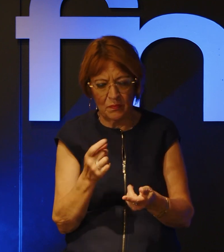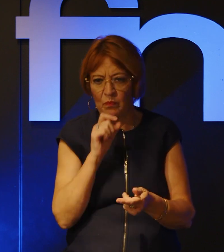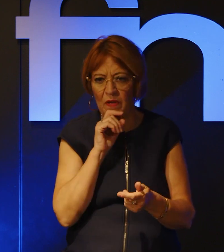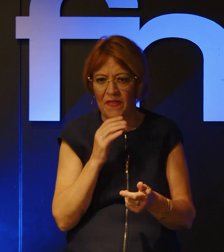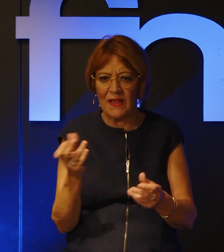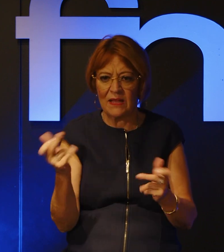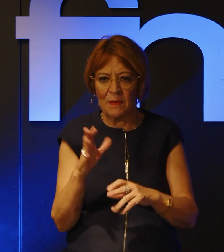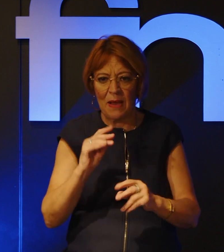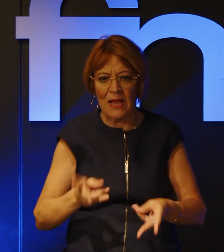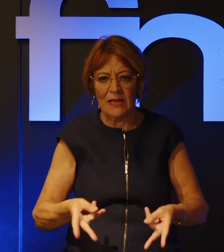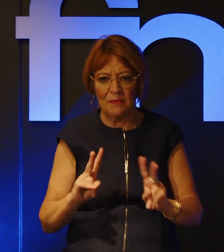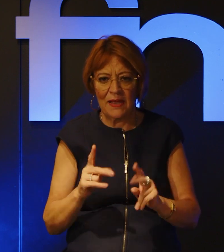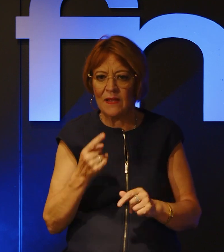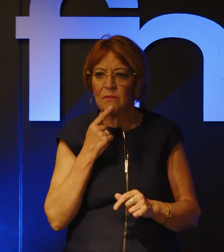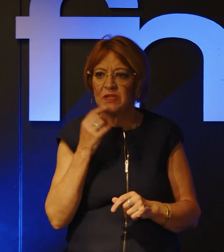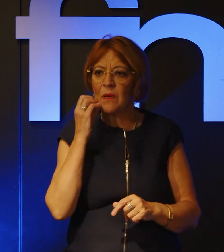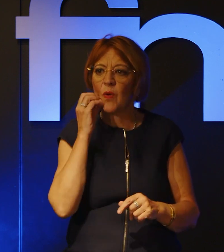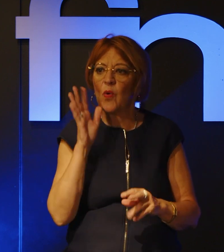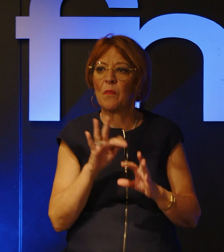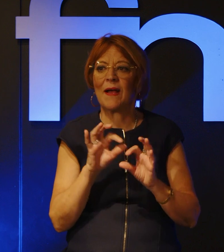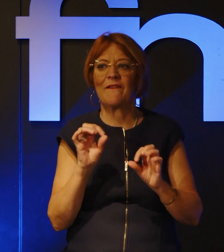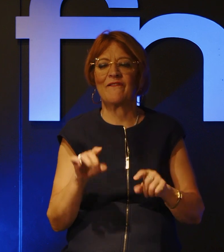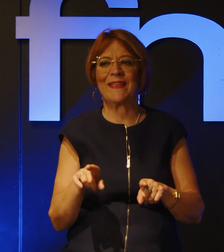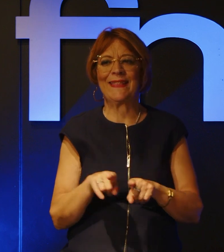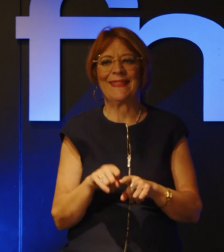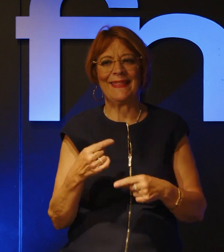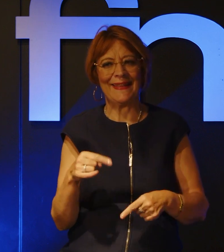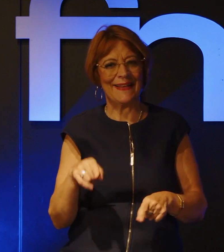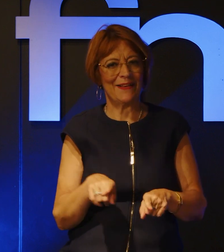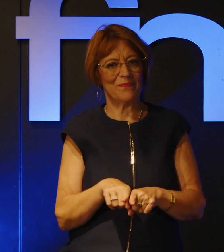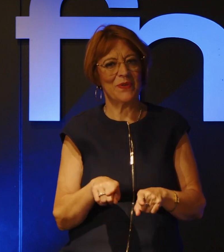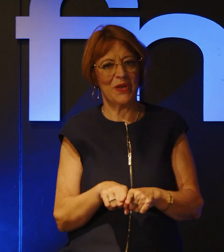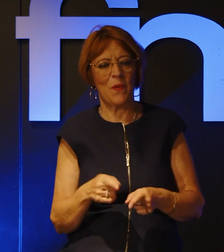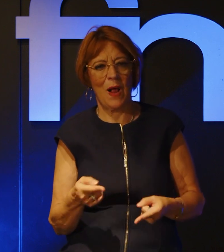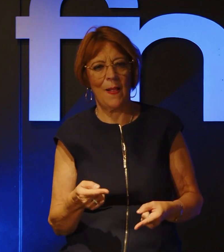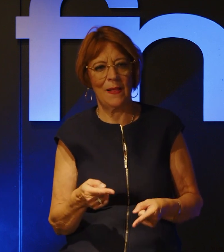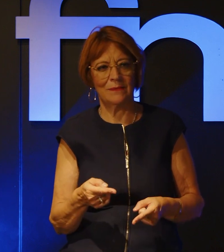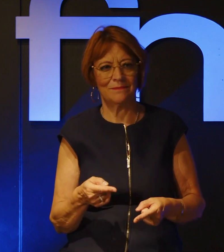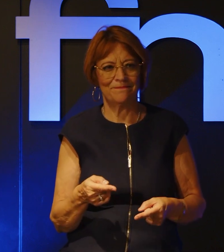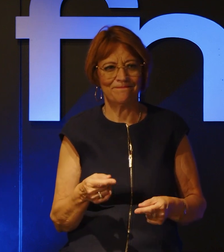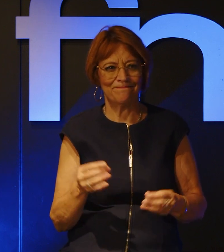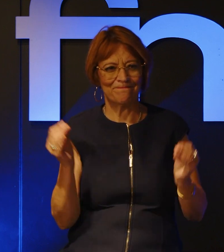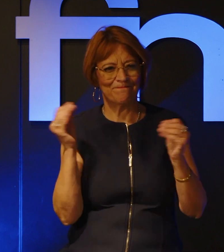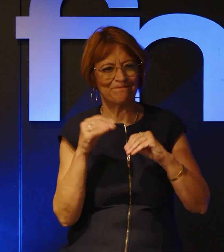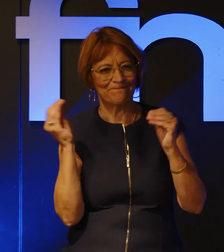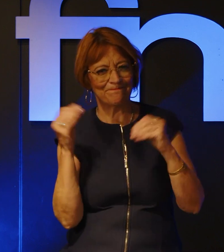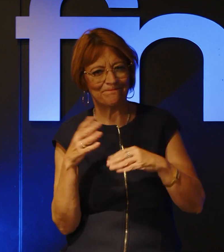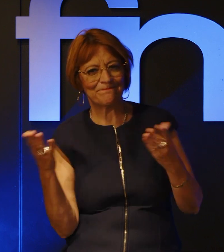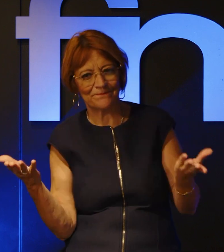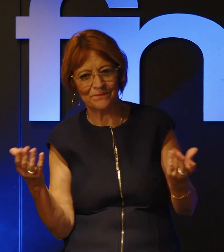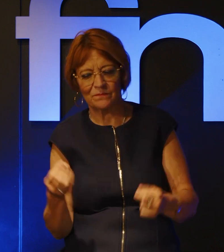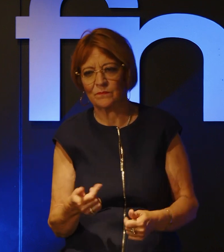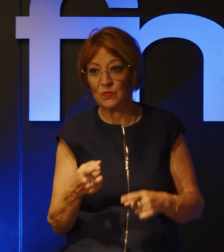trará mais liberdade Mas percebem como isto acaba por ser uma uma armadilha não é é muito interessante